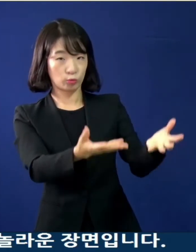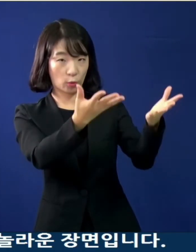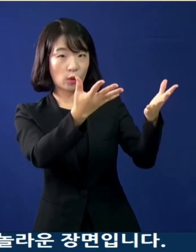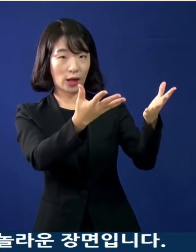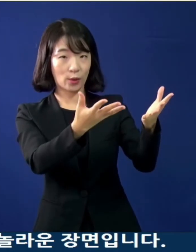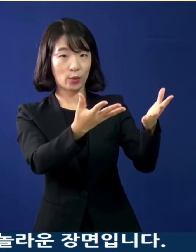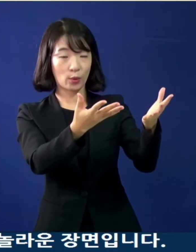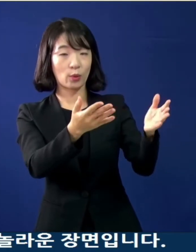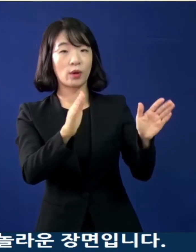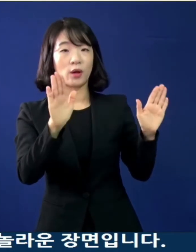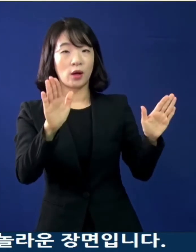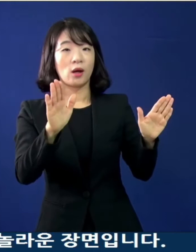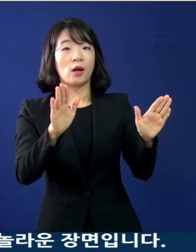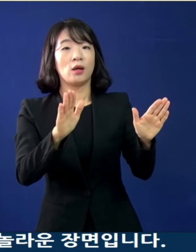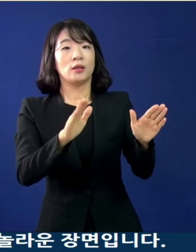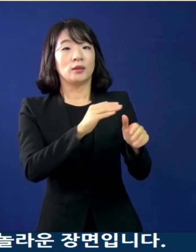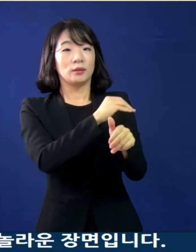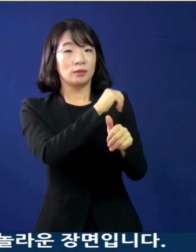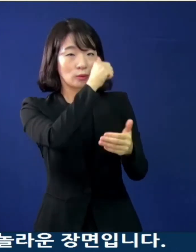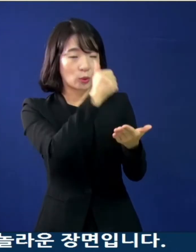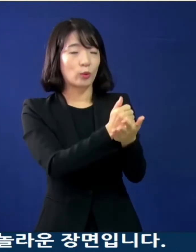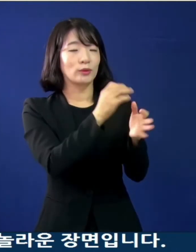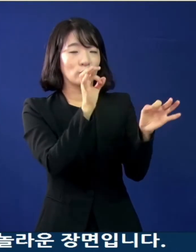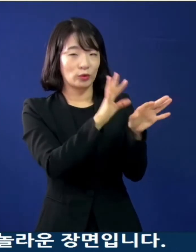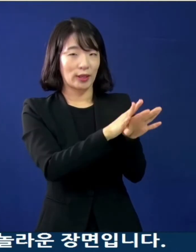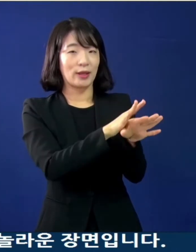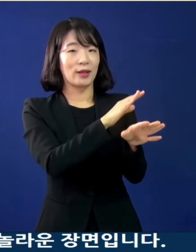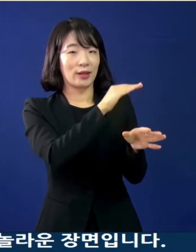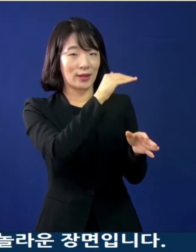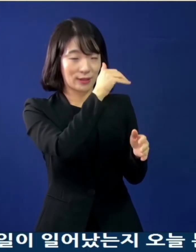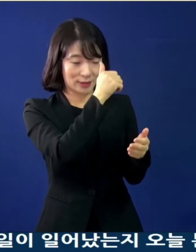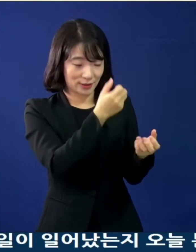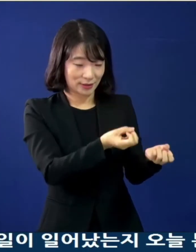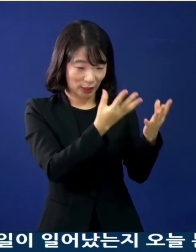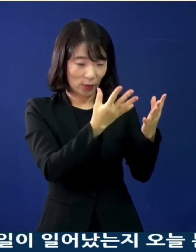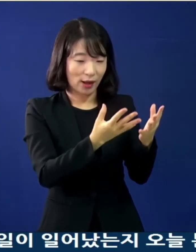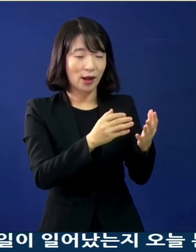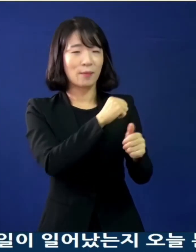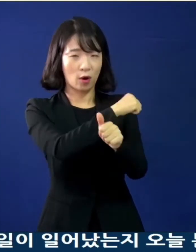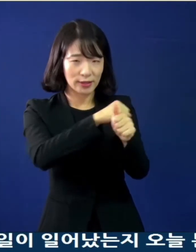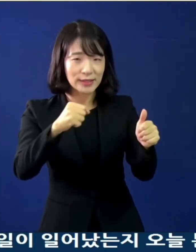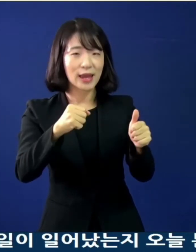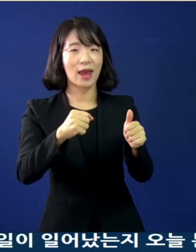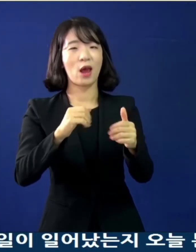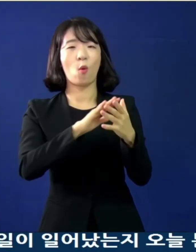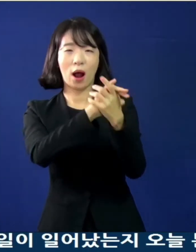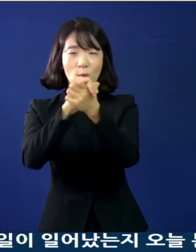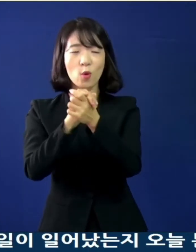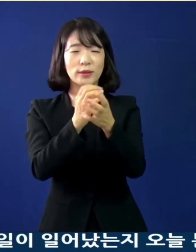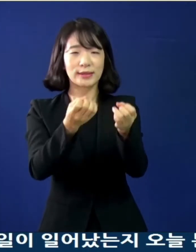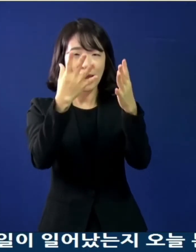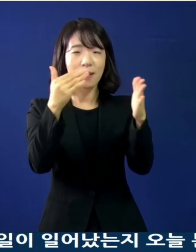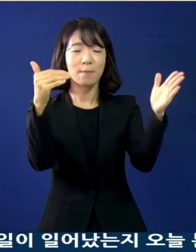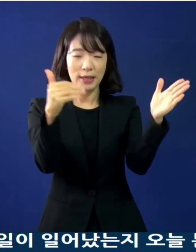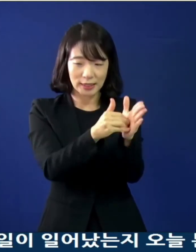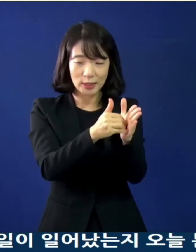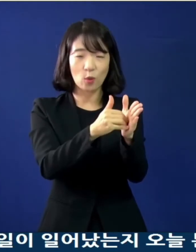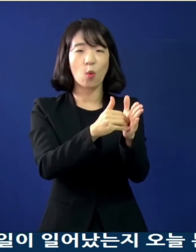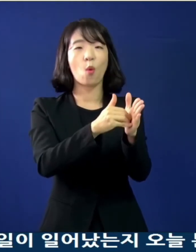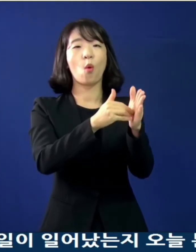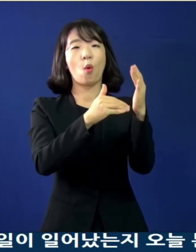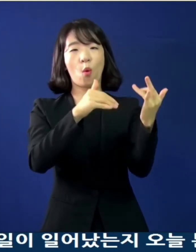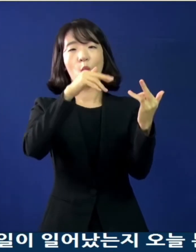속죄제와 번제와 화목제를 마치고 내려오니라. 어디서 내려왔느냐? 아마